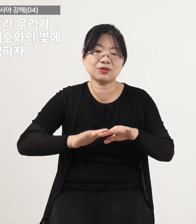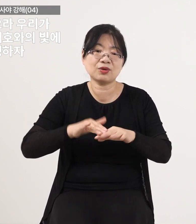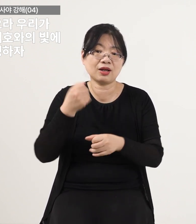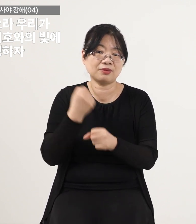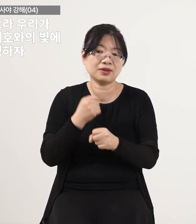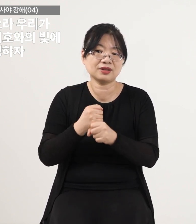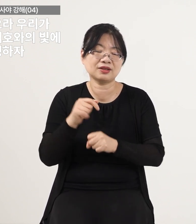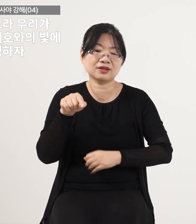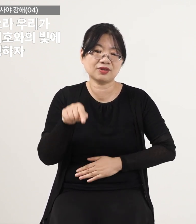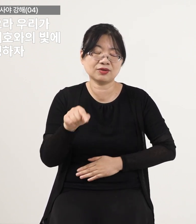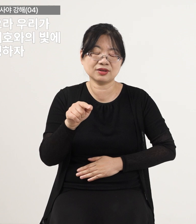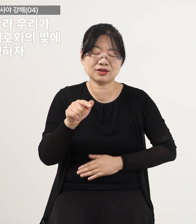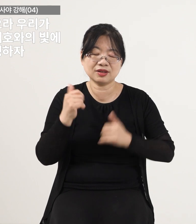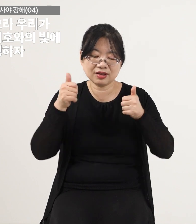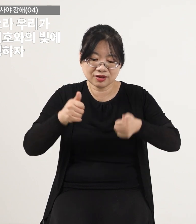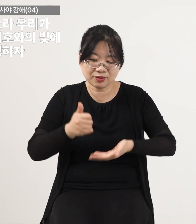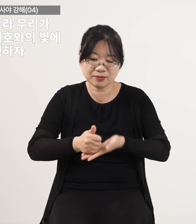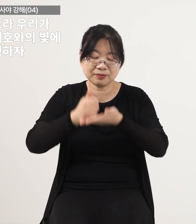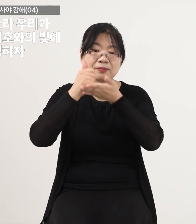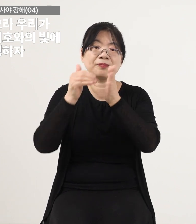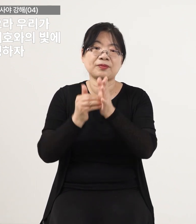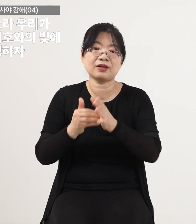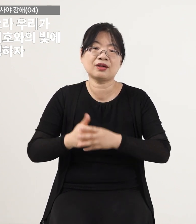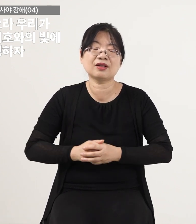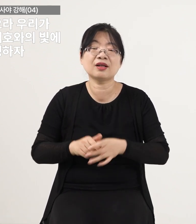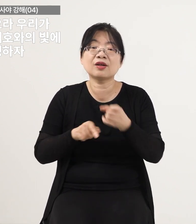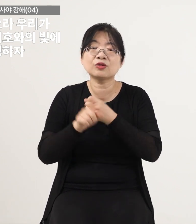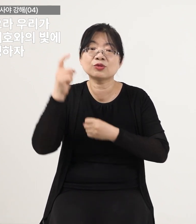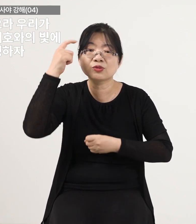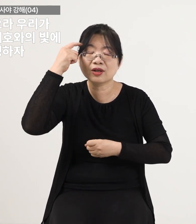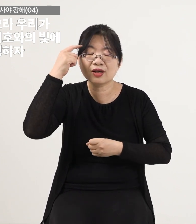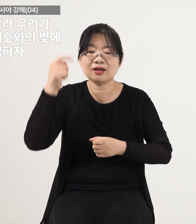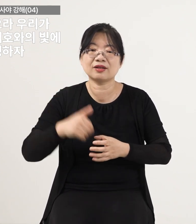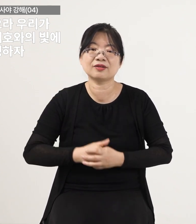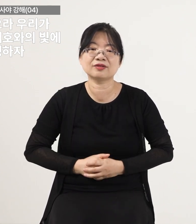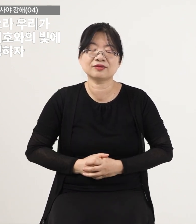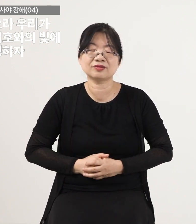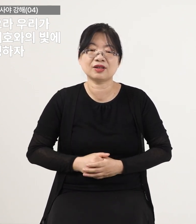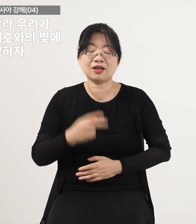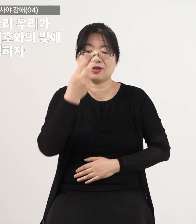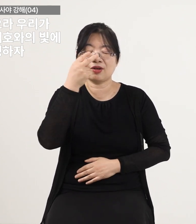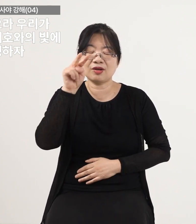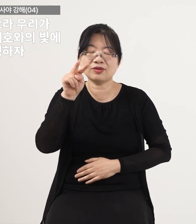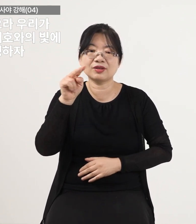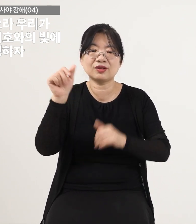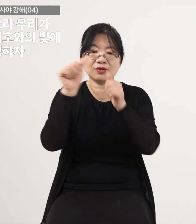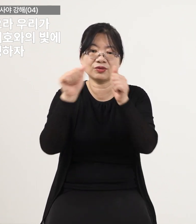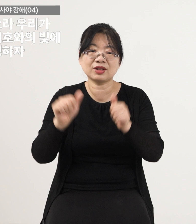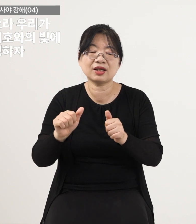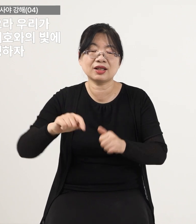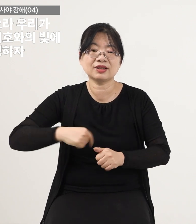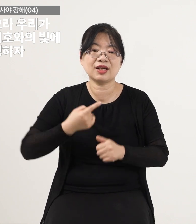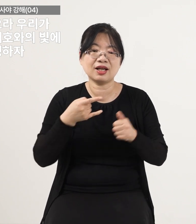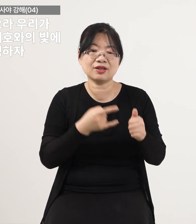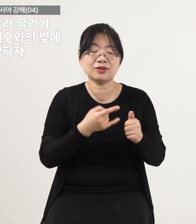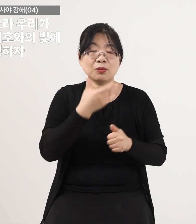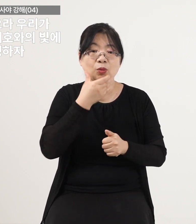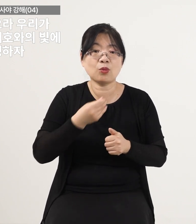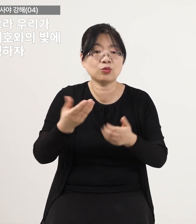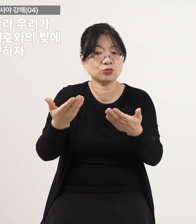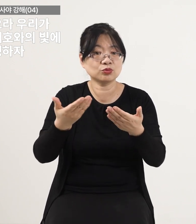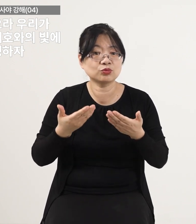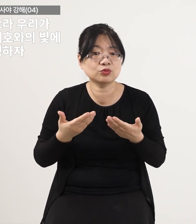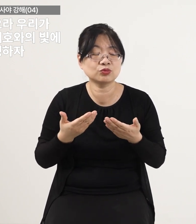만든 것을 경배하며. 왜 그럴까요? 눈에 보이는 우상이 자기들에게 복을